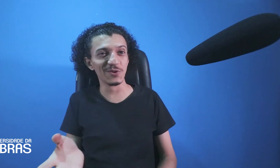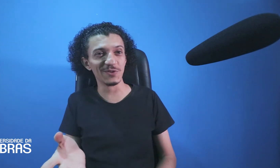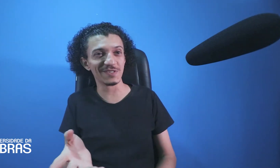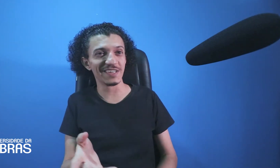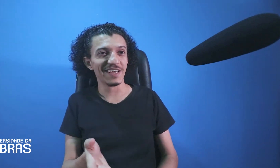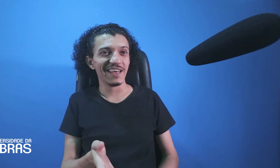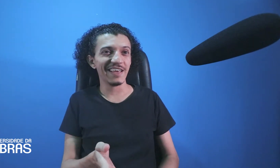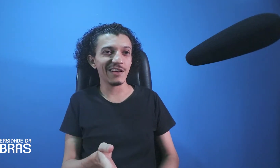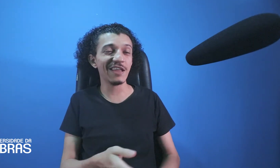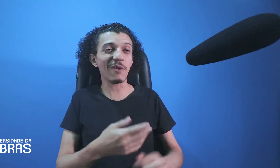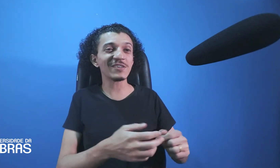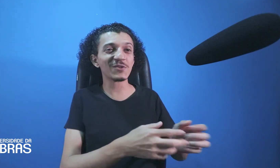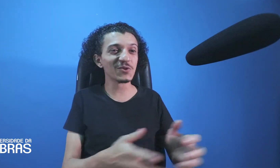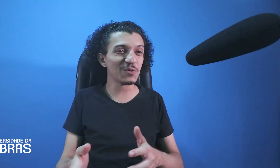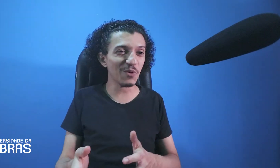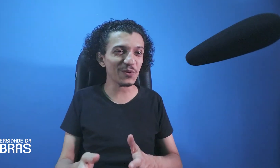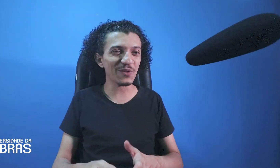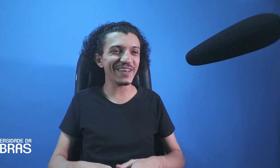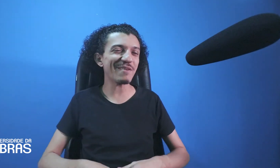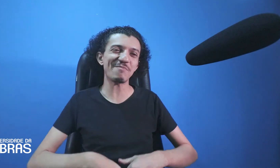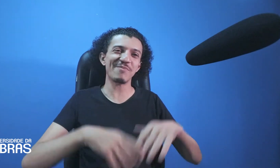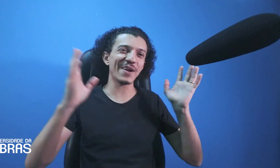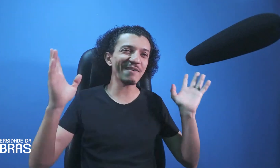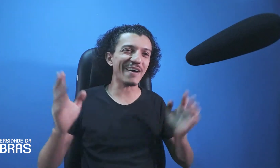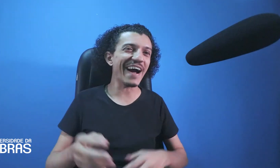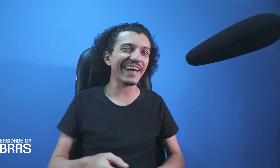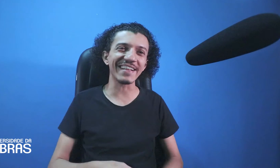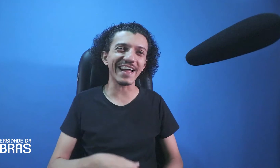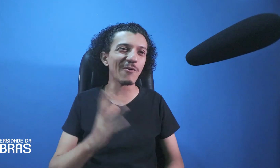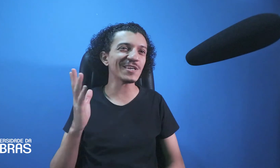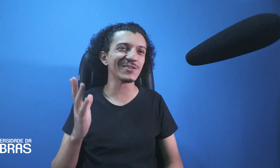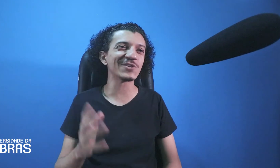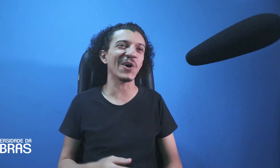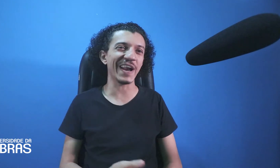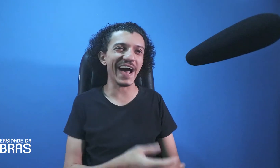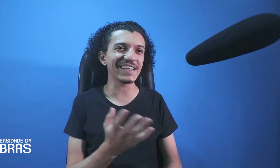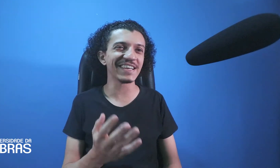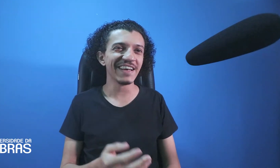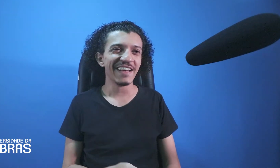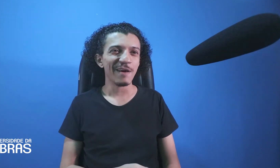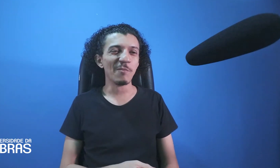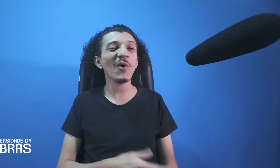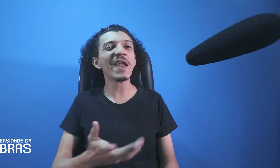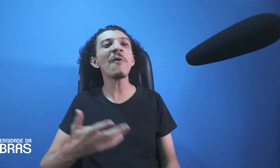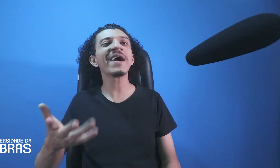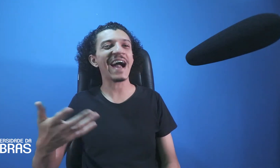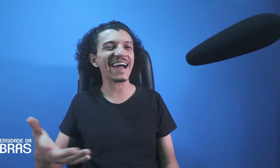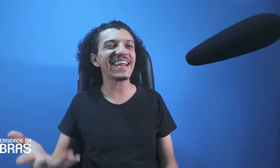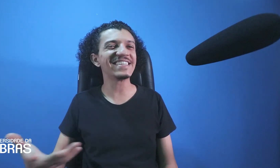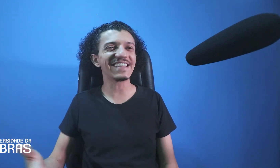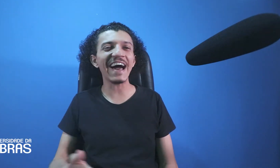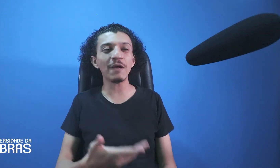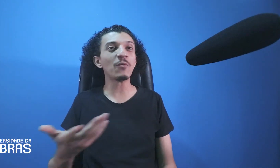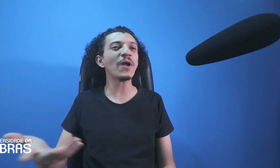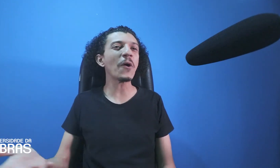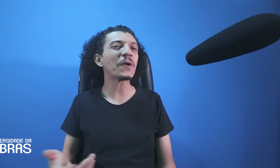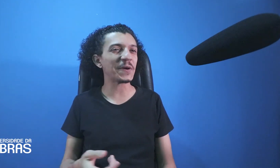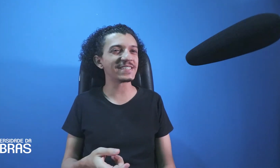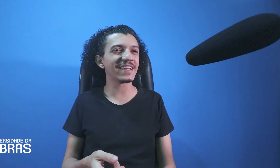surdos, linguagem do surdo-mudo, e por aí vai. E até hoje os jornais, por não acreditarem, por não reconhecerem a